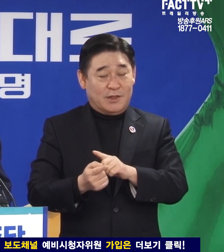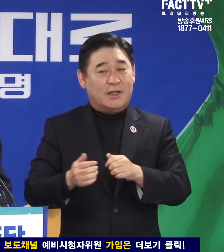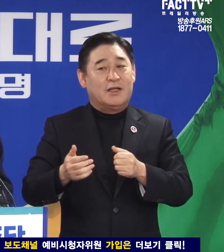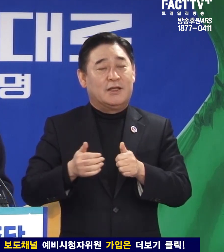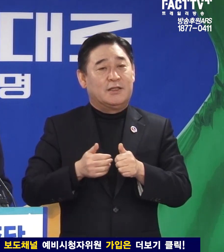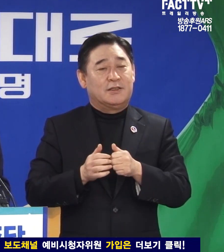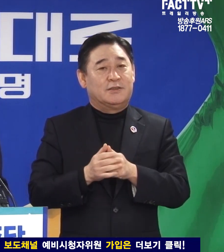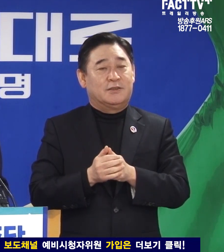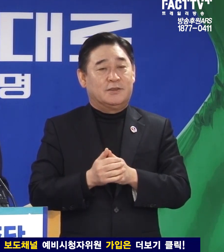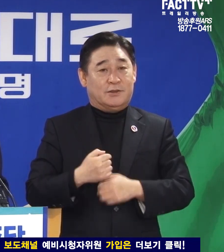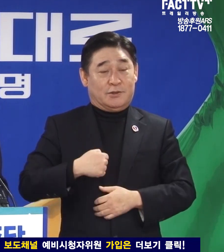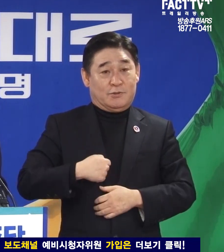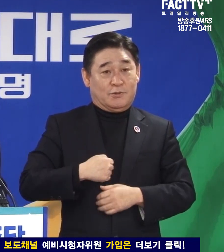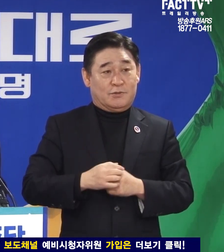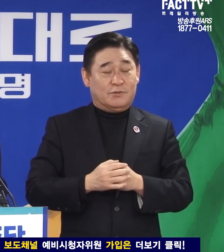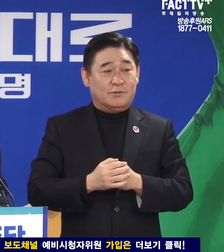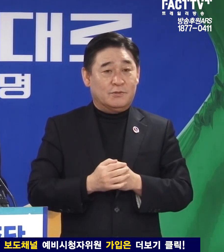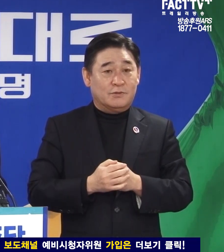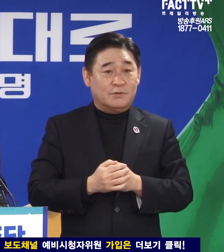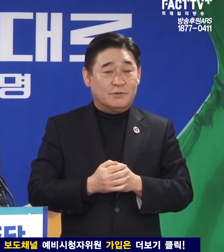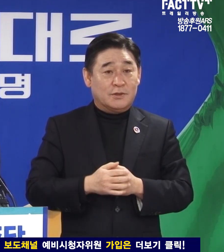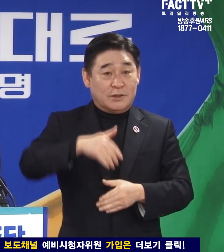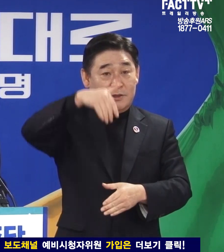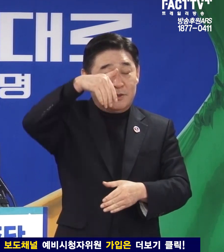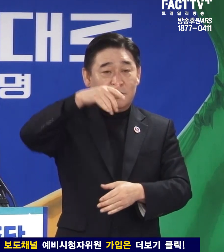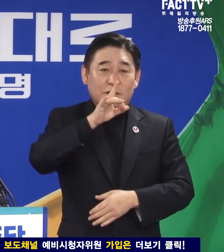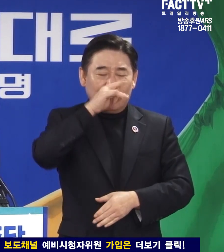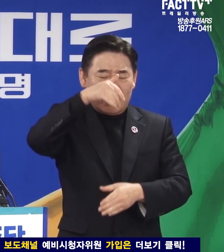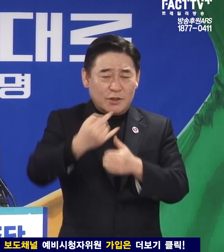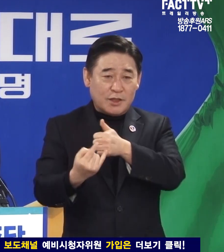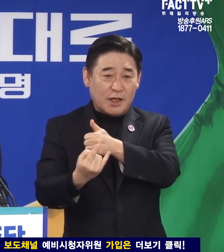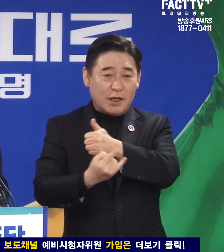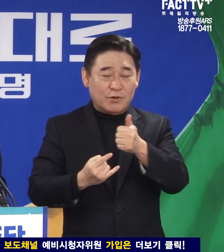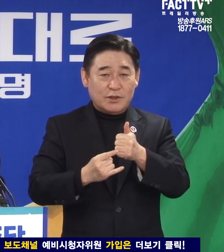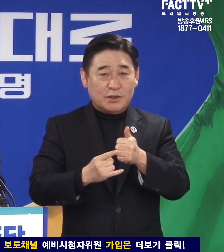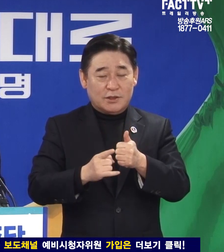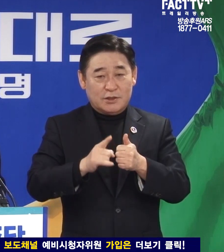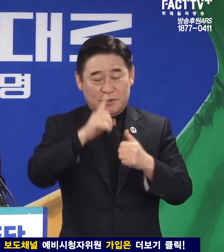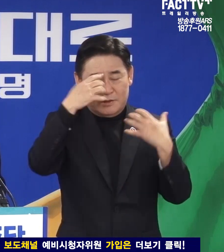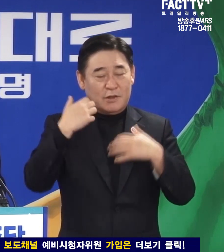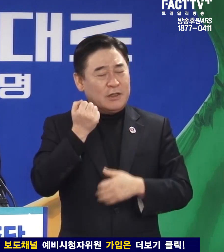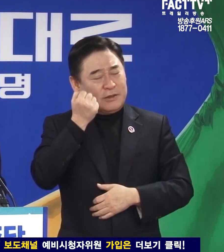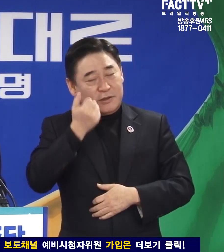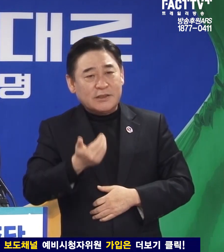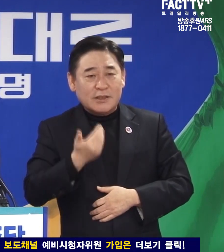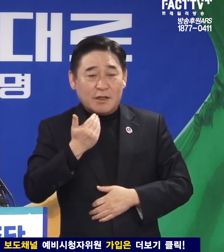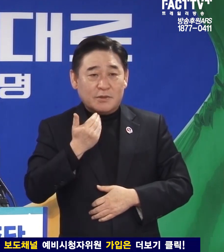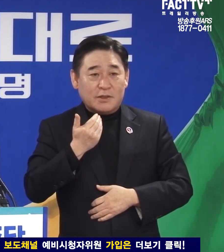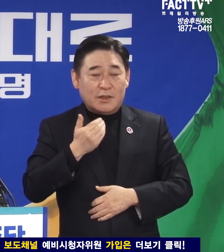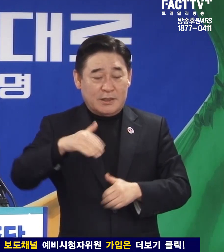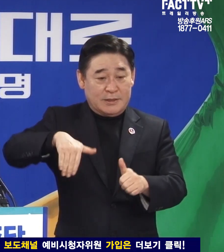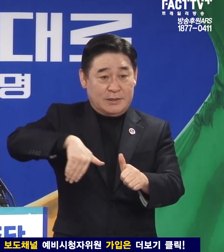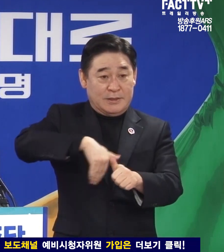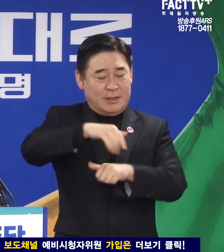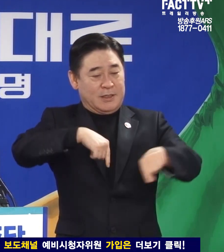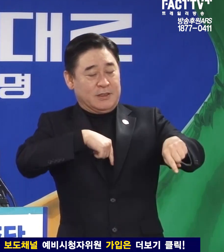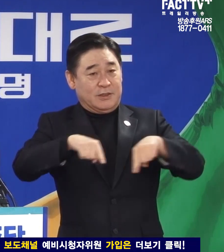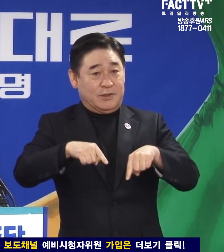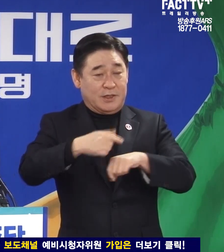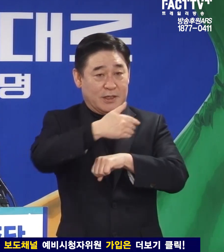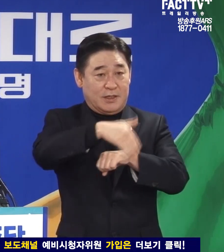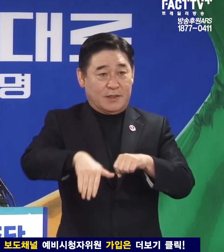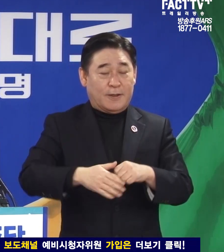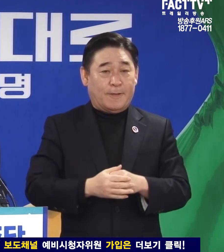따라서 저도 선대위, 중앙선대위 당사에서 숙식을 하면서 전 상황을 진두지휘하도록